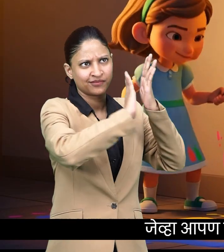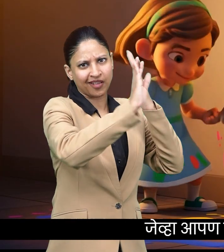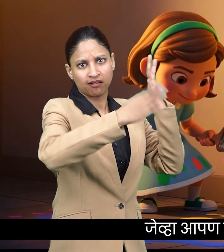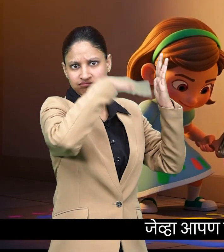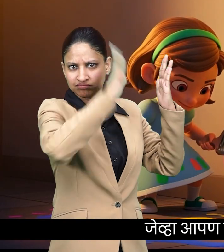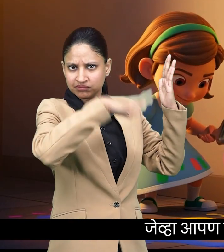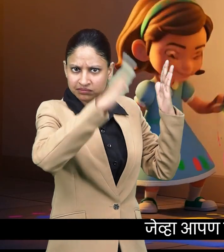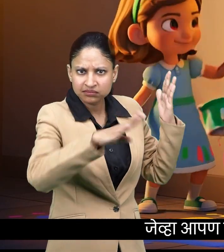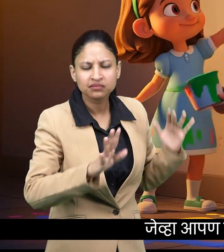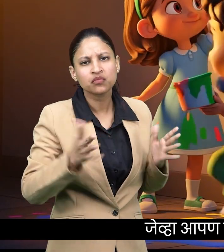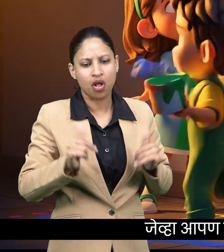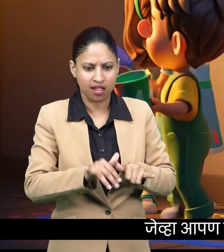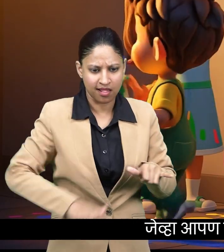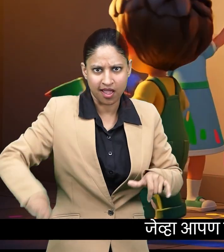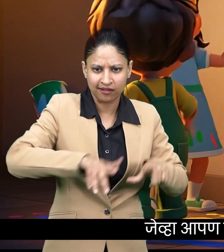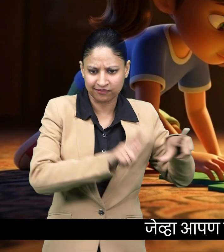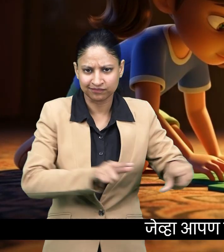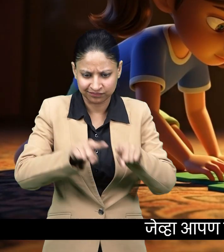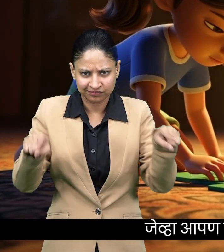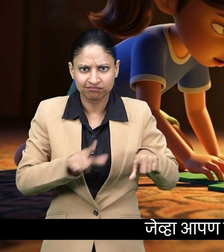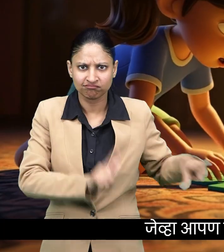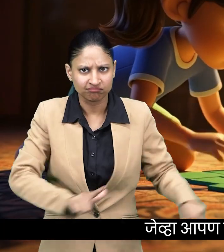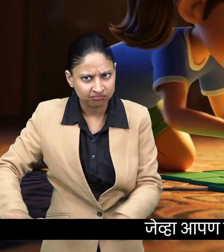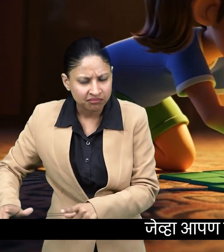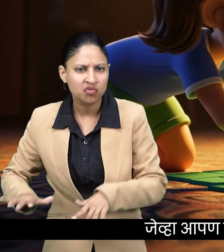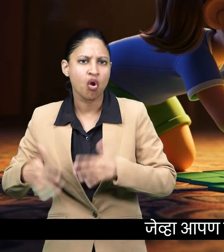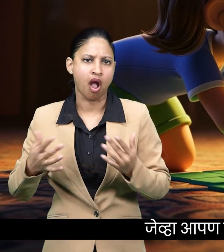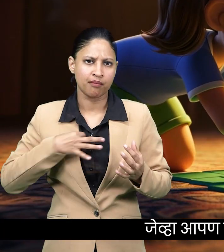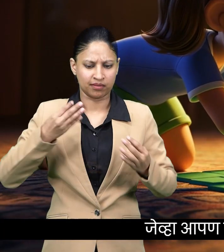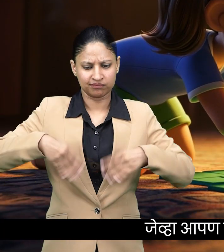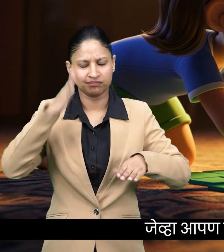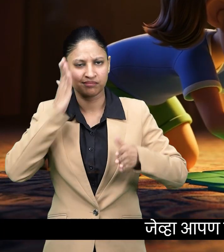जेव्हा आपण भिंती रंगवतो, जमिनीत टाइल्स लावतो